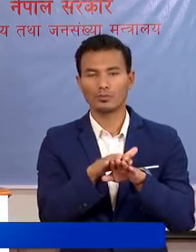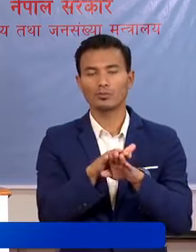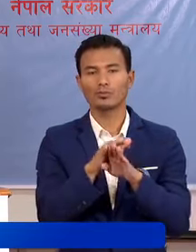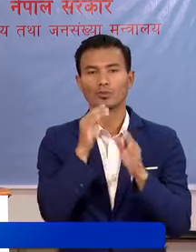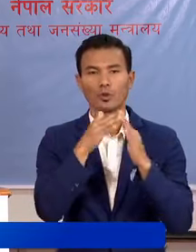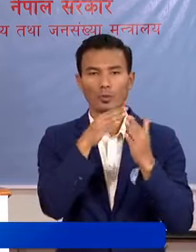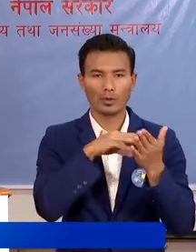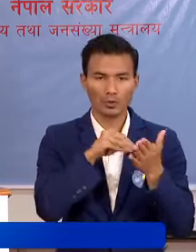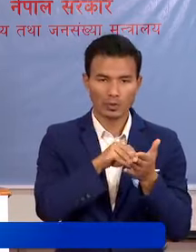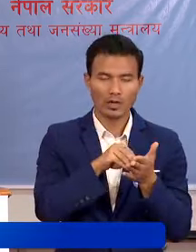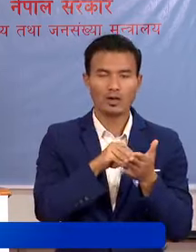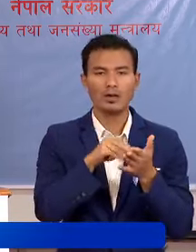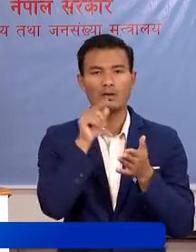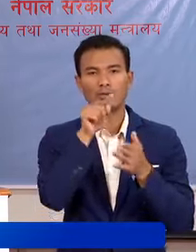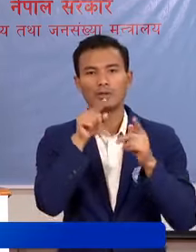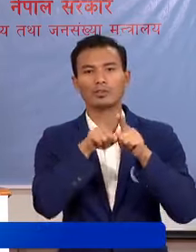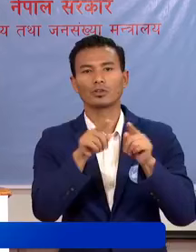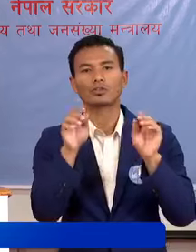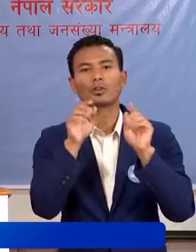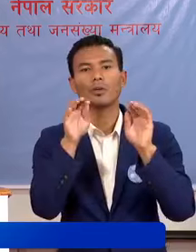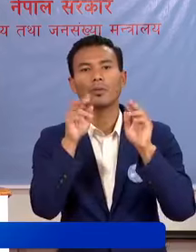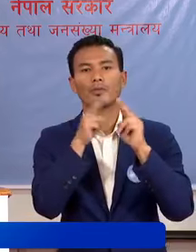वहां का परिवार देखिले रहा, वहां संग